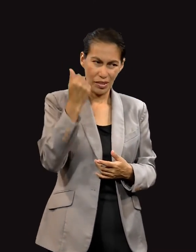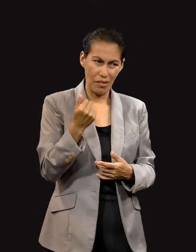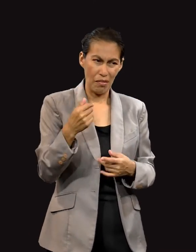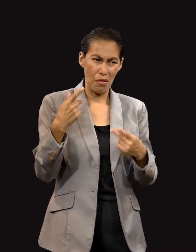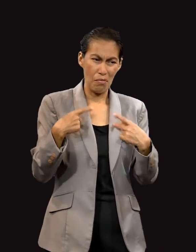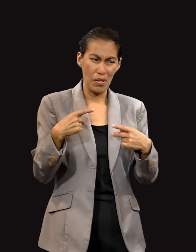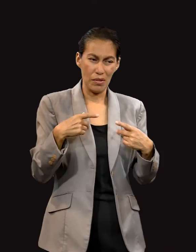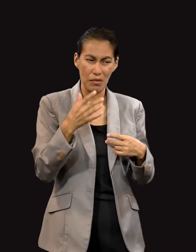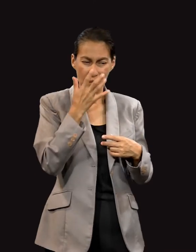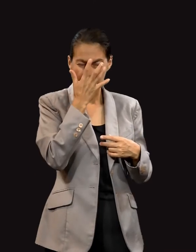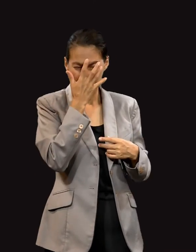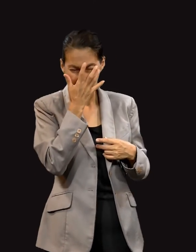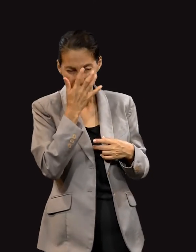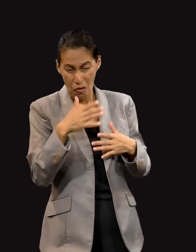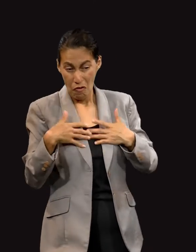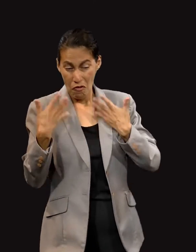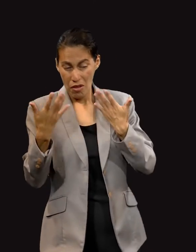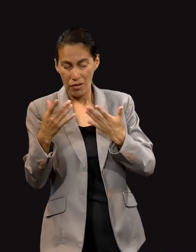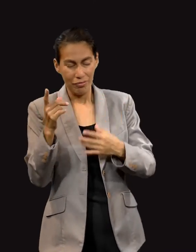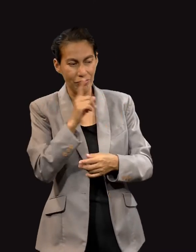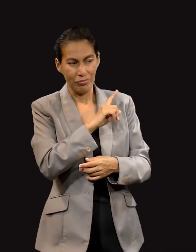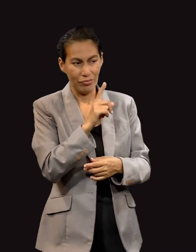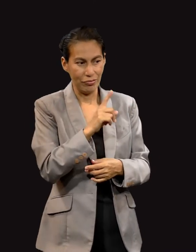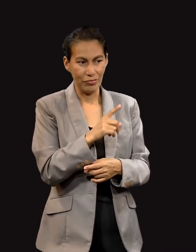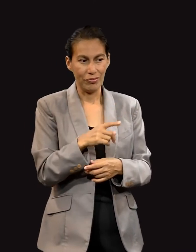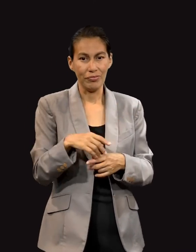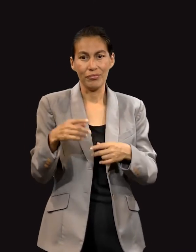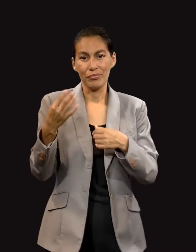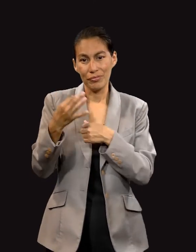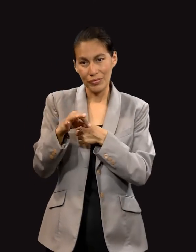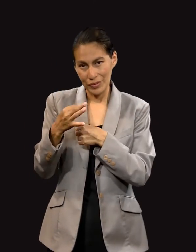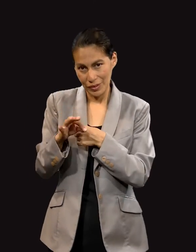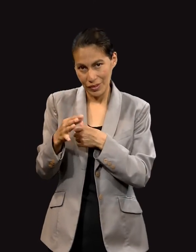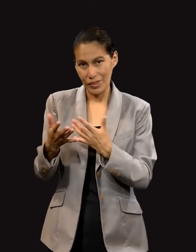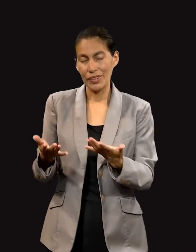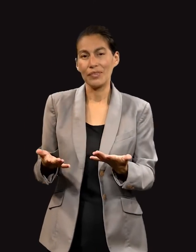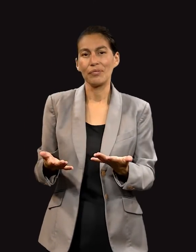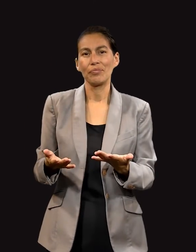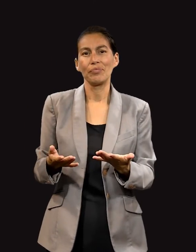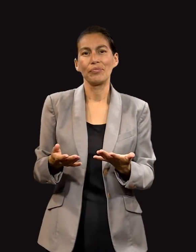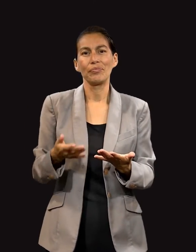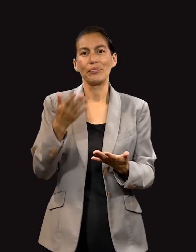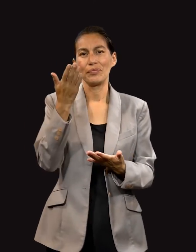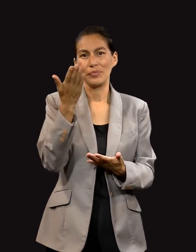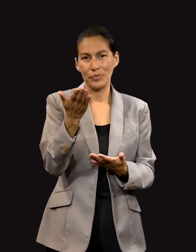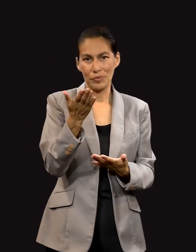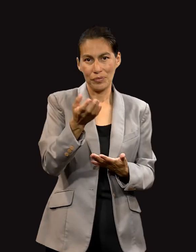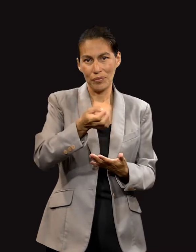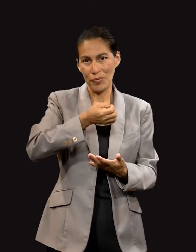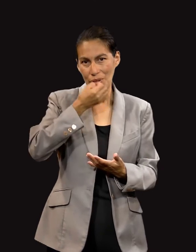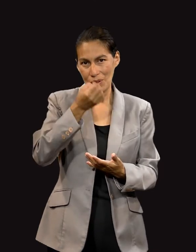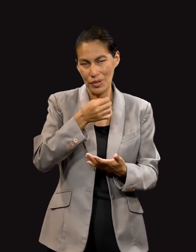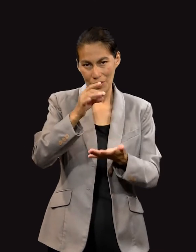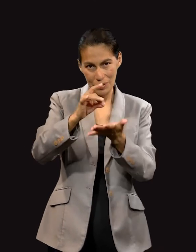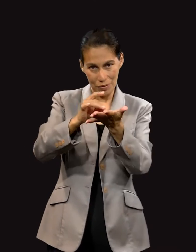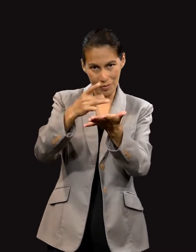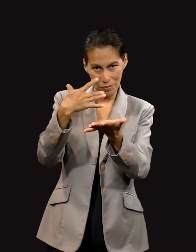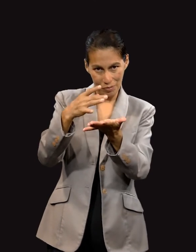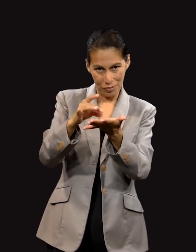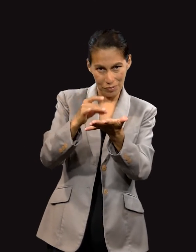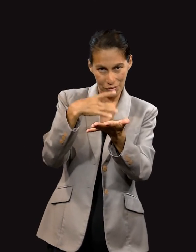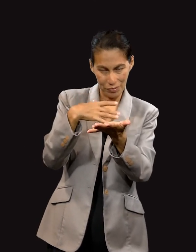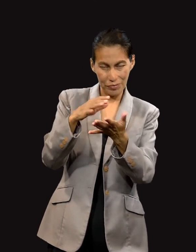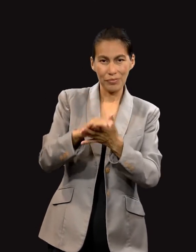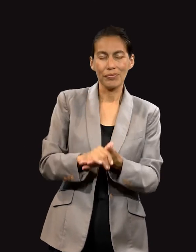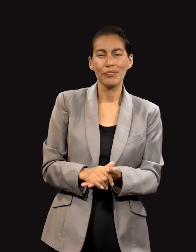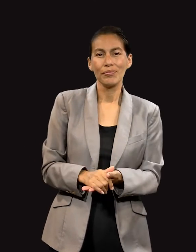no avergüenza a nadie que confíe en Él. Amén. Mientras meditamos y enviamos nuestros pedidos de